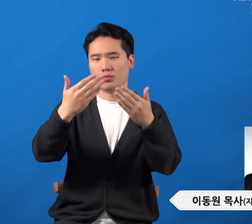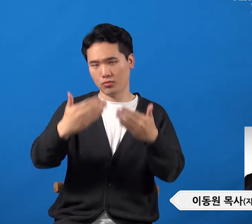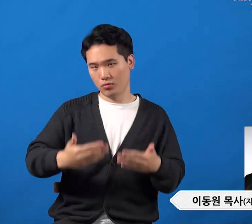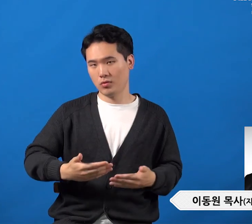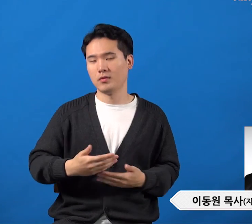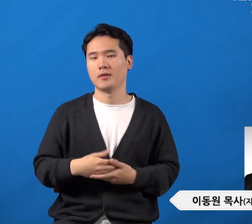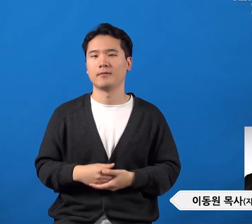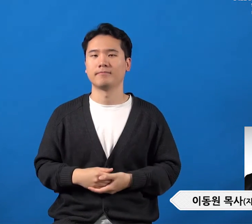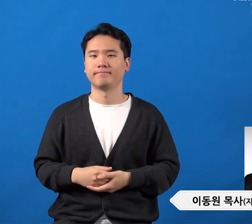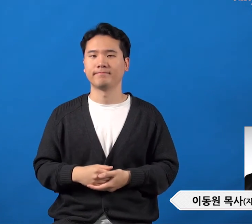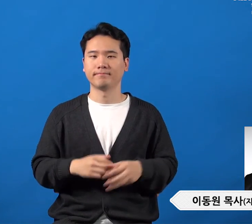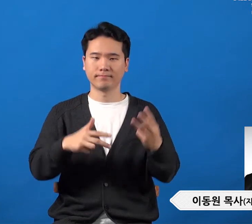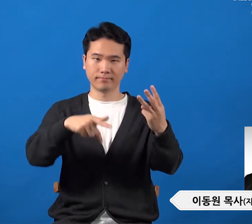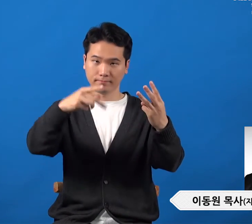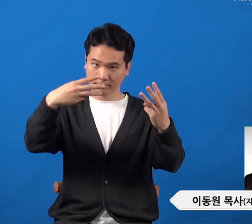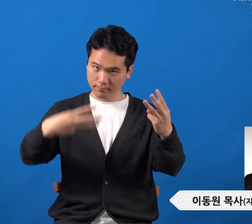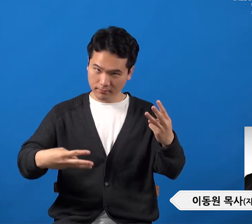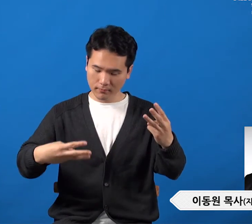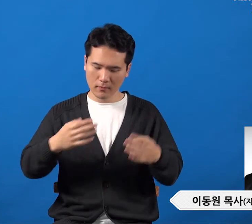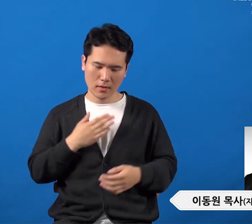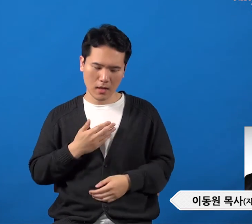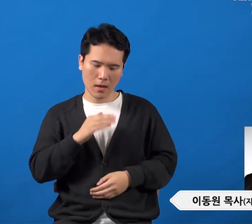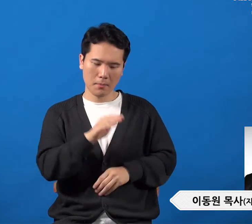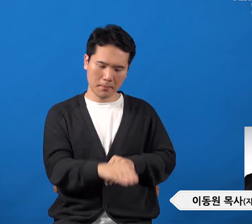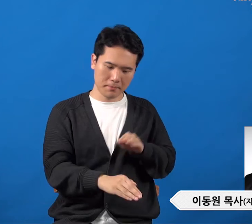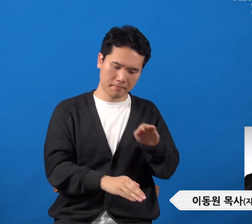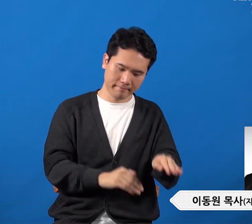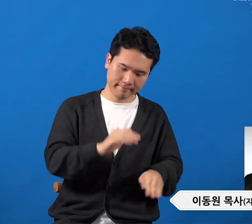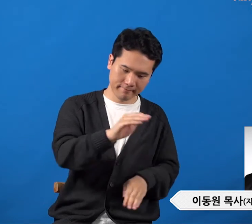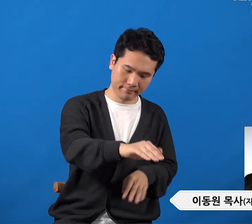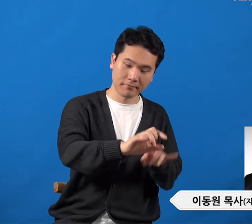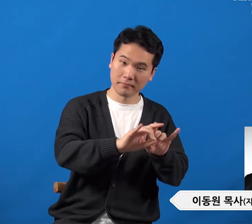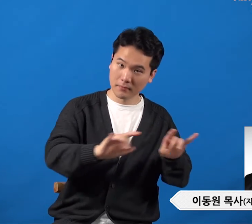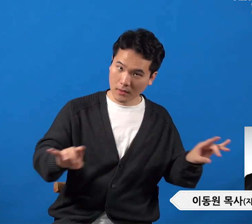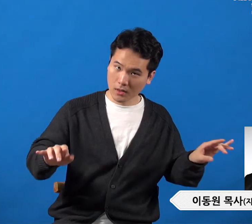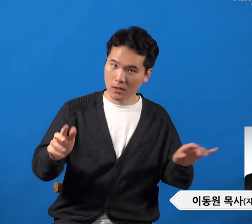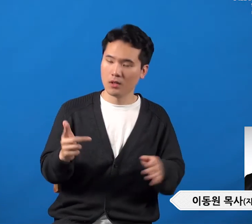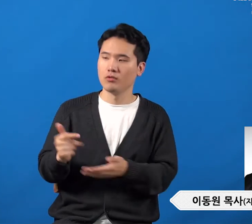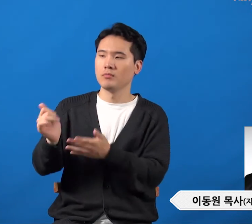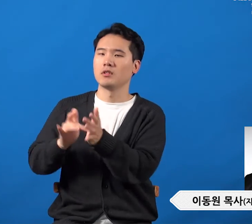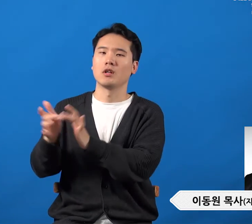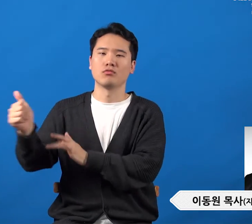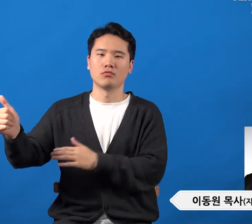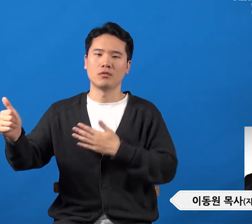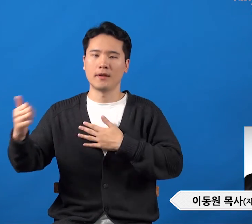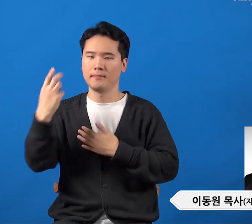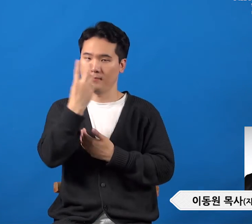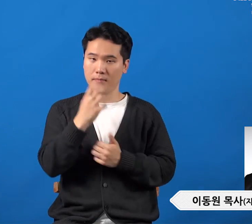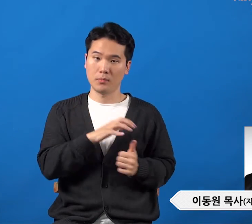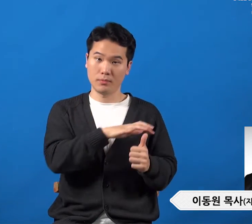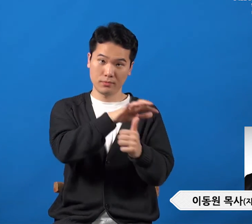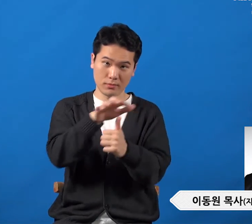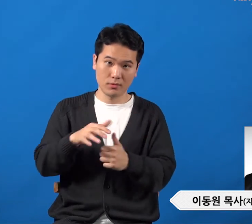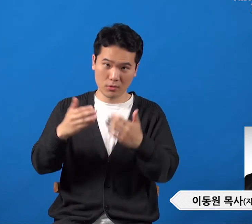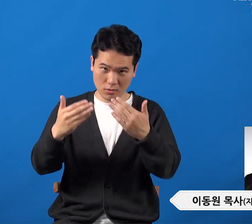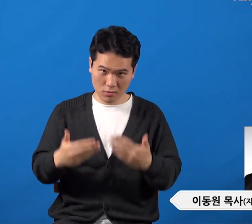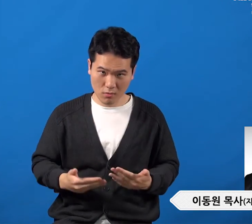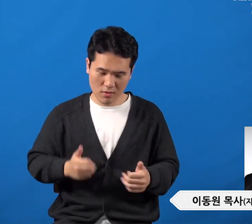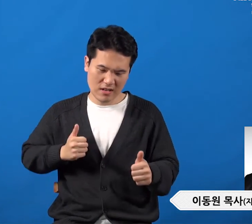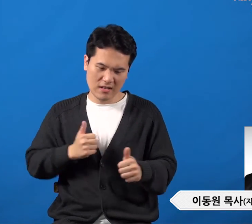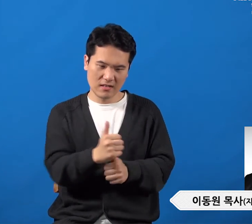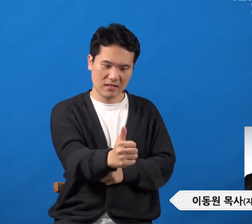3절에 보시면 내 밟은 발걸음마다 주 예수 보살피시사 승리의 개가